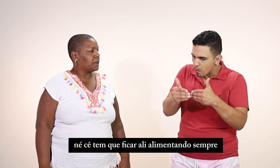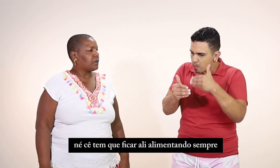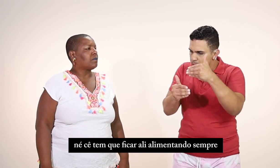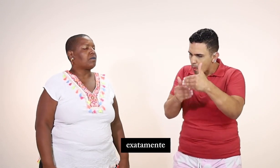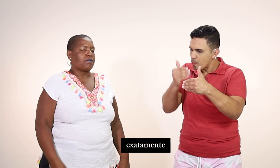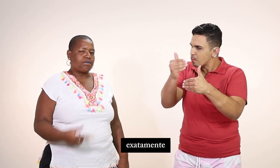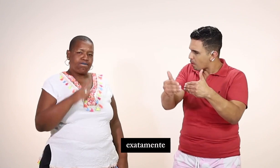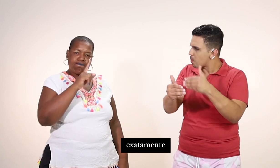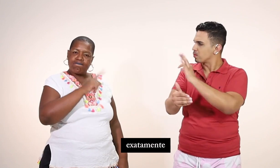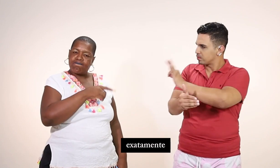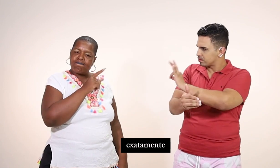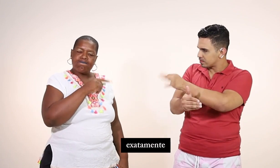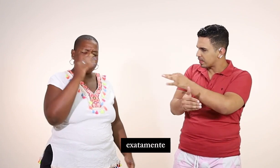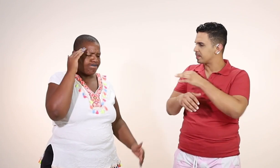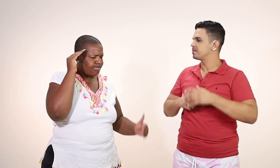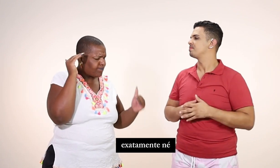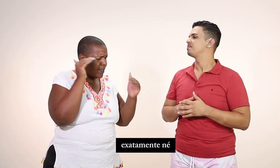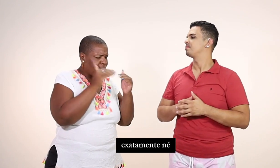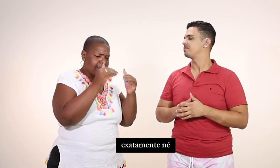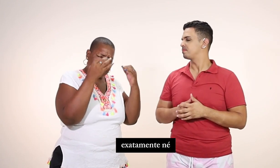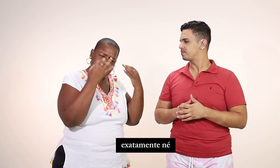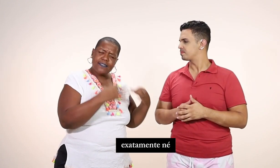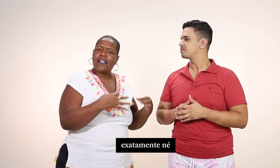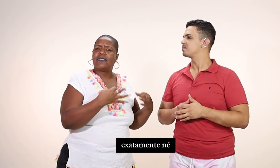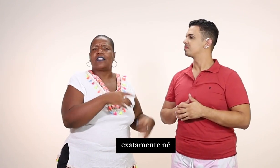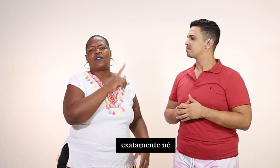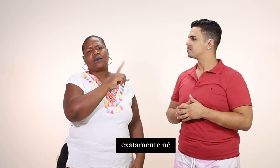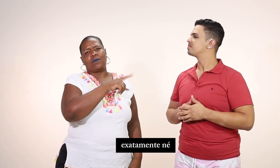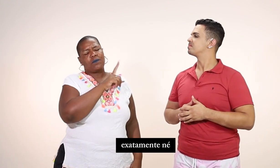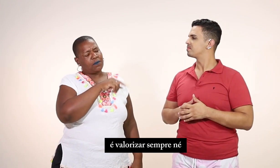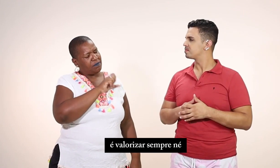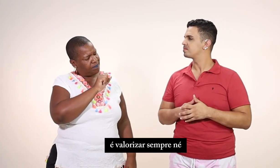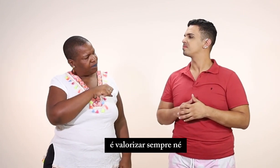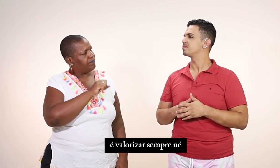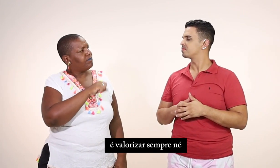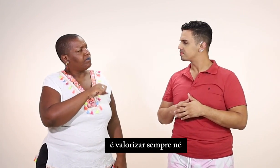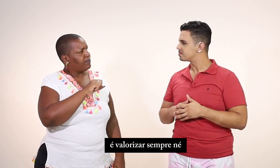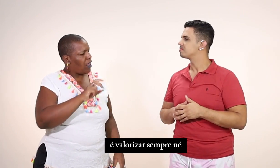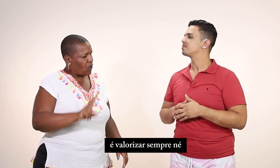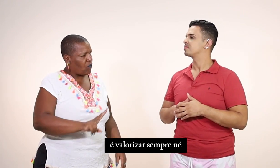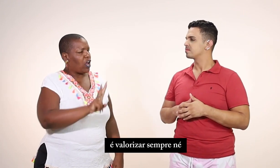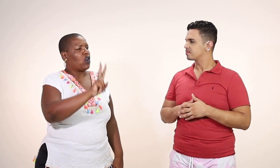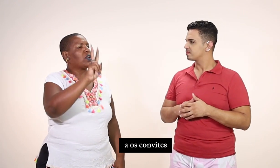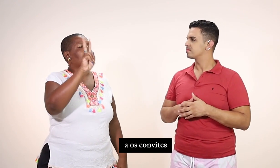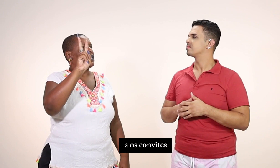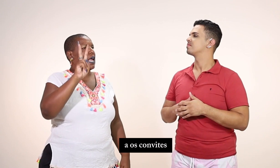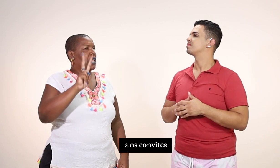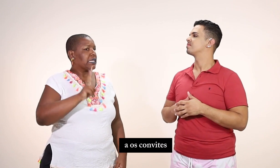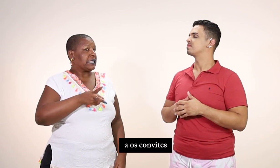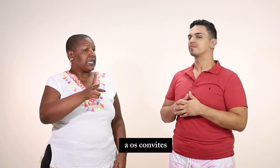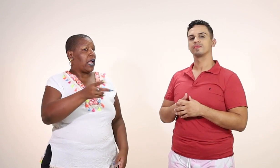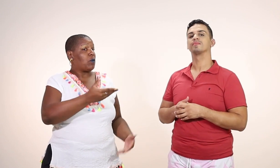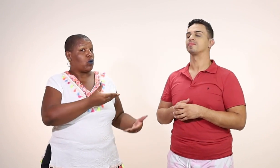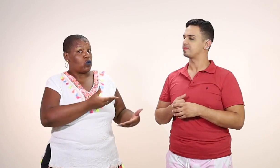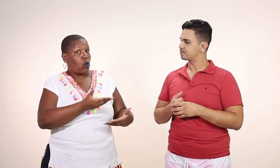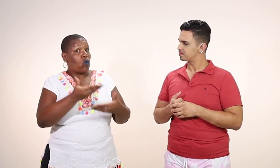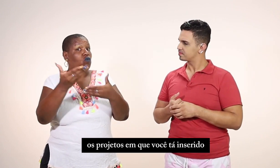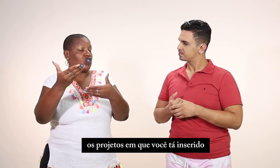sempre. Exatamente, exatamente, né? Valorizar sempre, né, os convites,